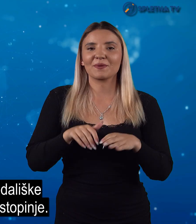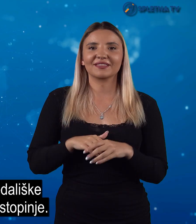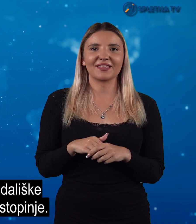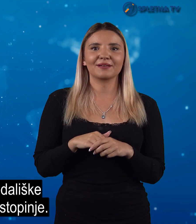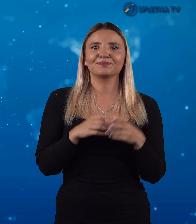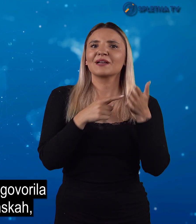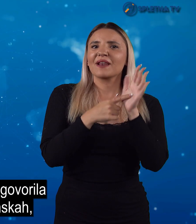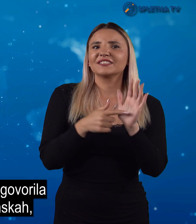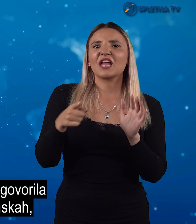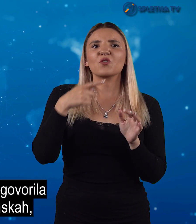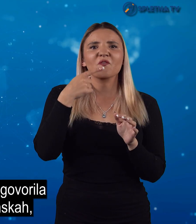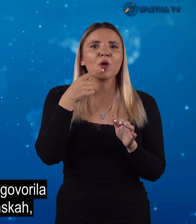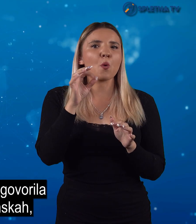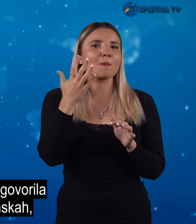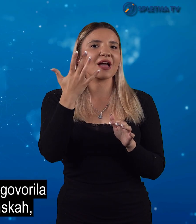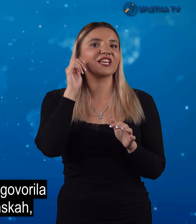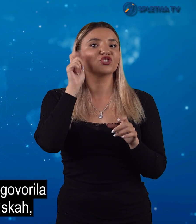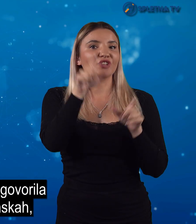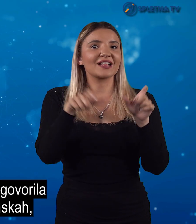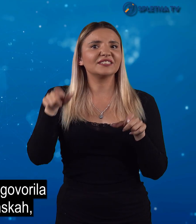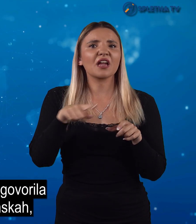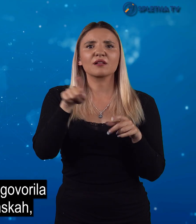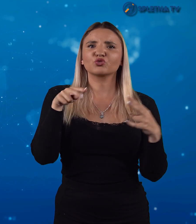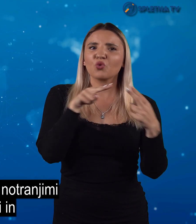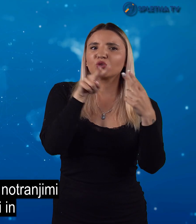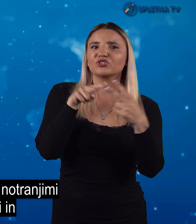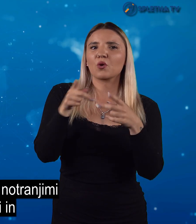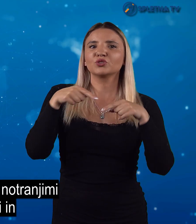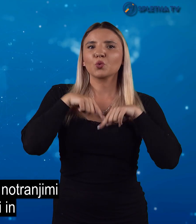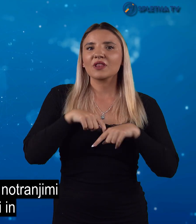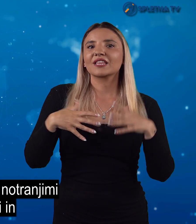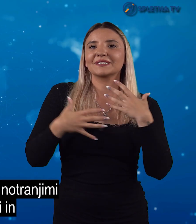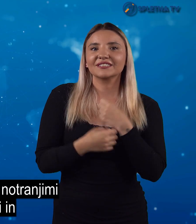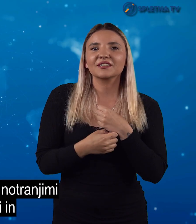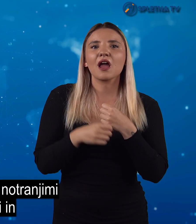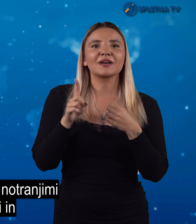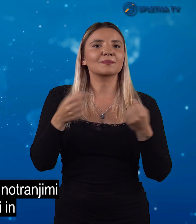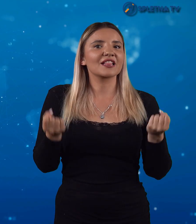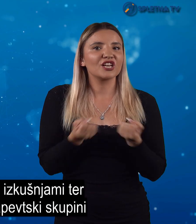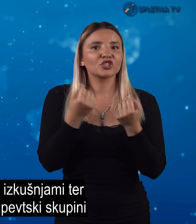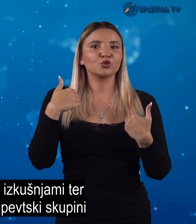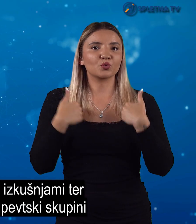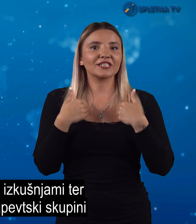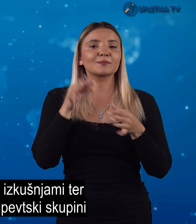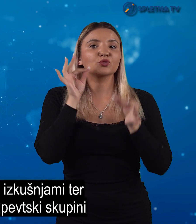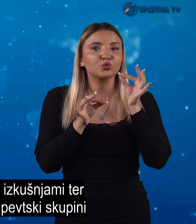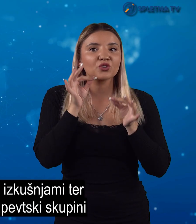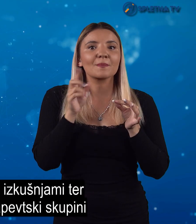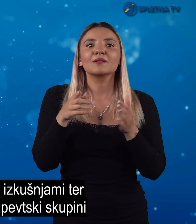stopinje. Predstava je govorila o 5 ženskah, ki se soočajo z notranjimi stiskami in težkimi življenjskimi